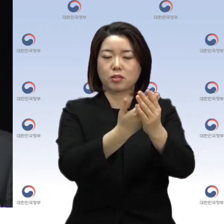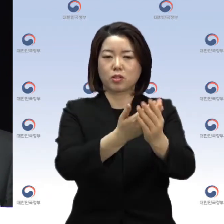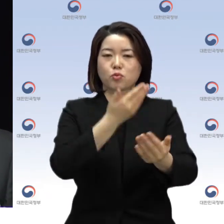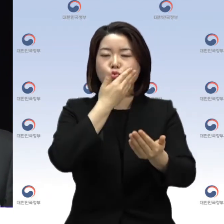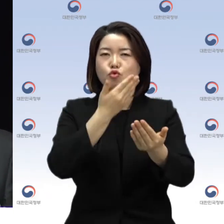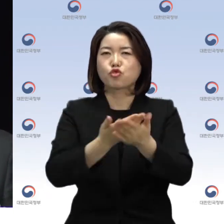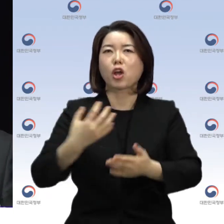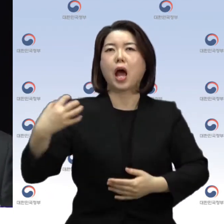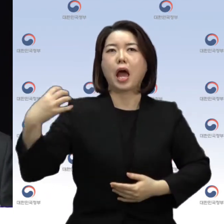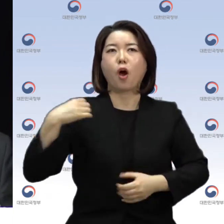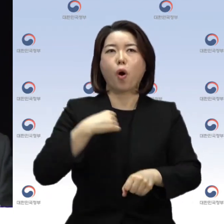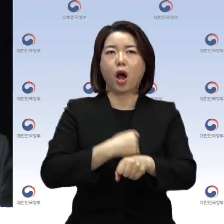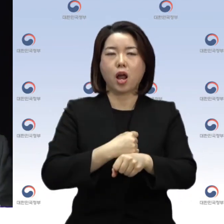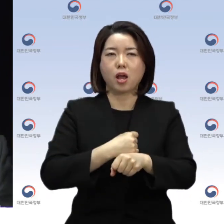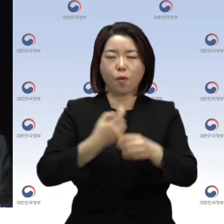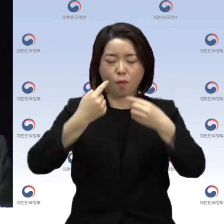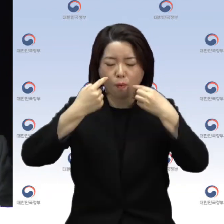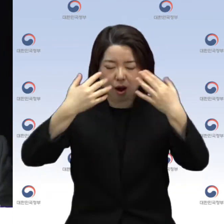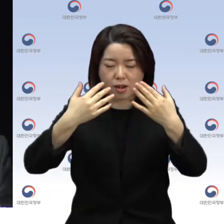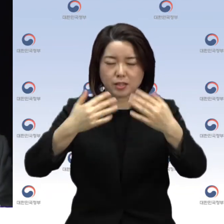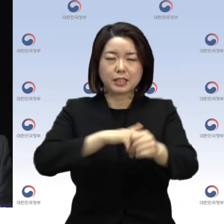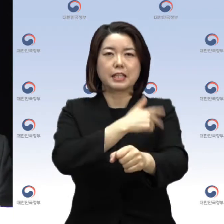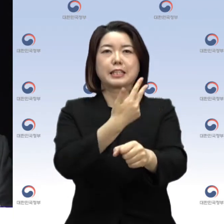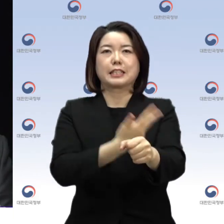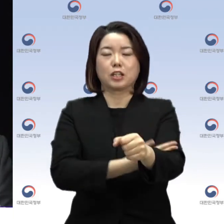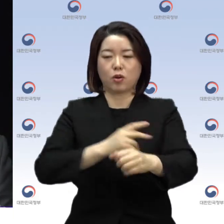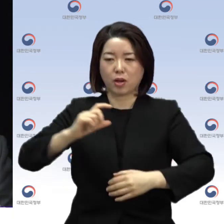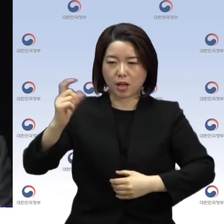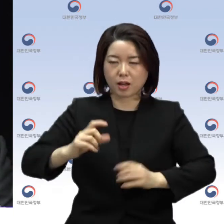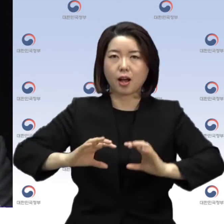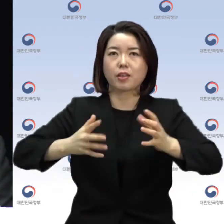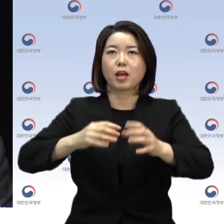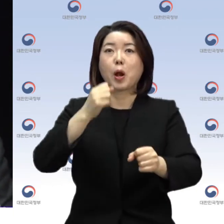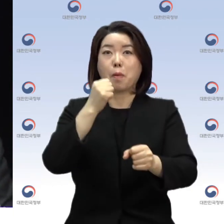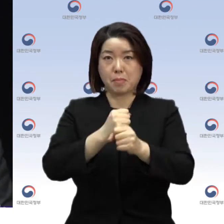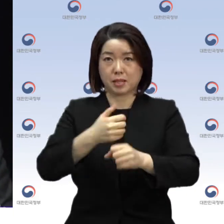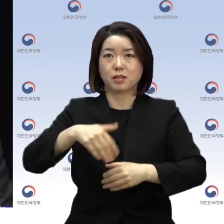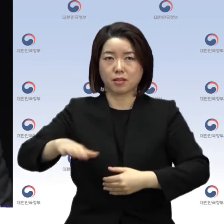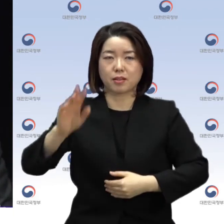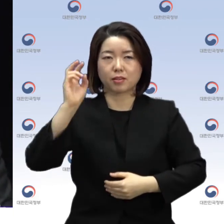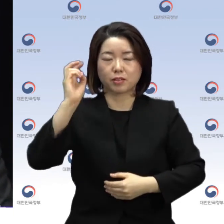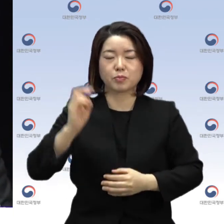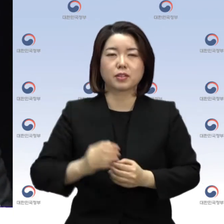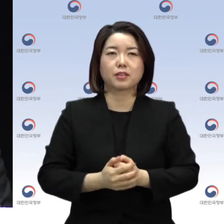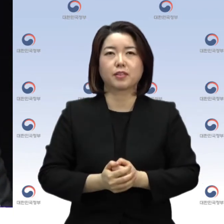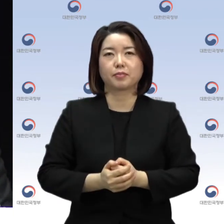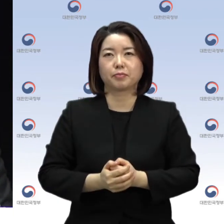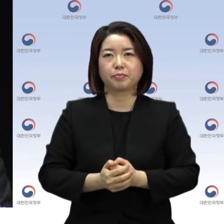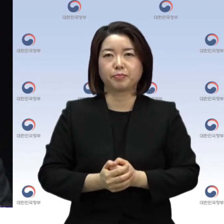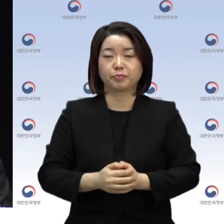하는 명실상부한 저작권 강국을 만들어 나가도록 하겠습니다.